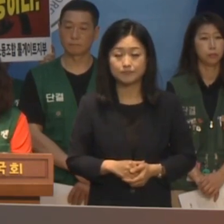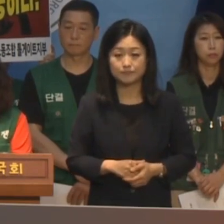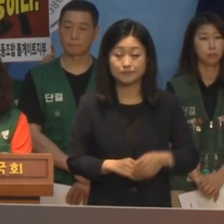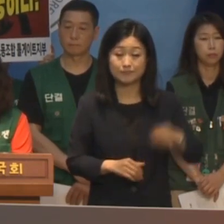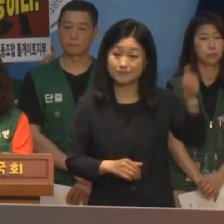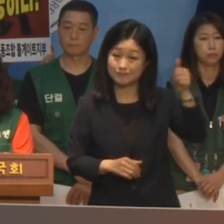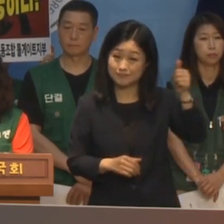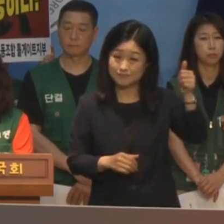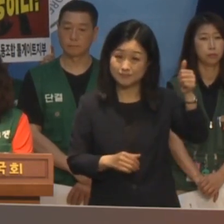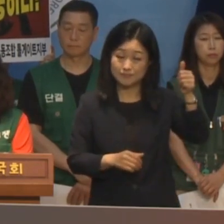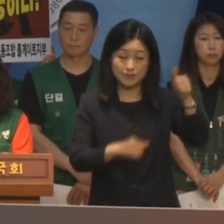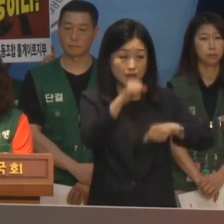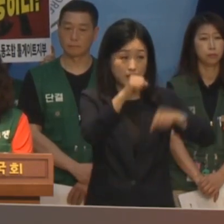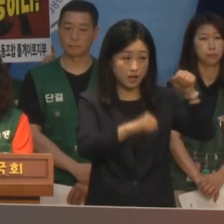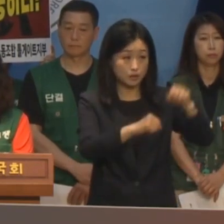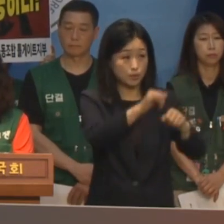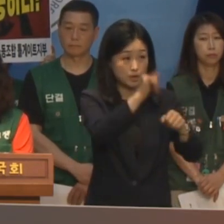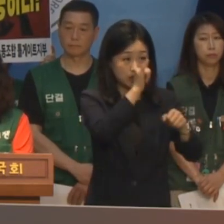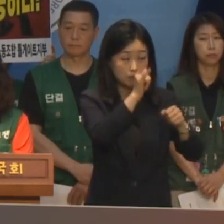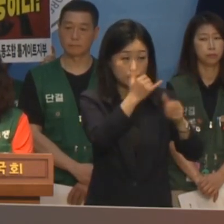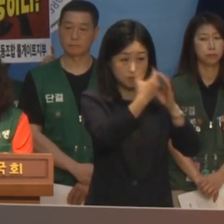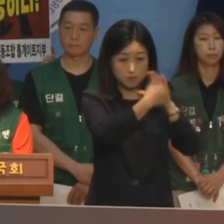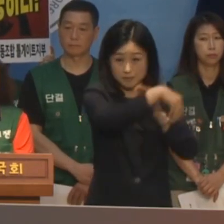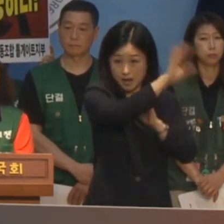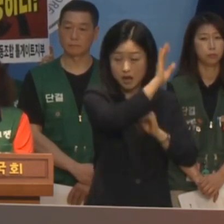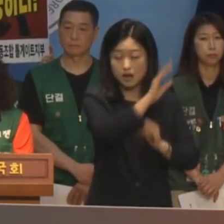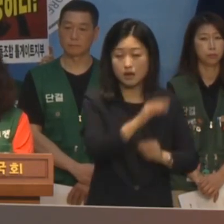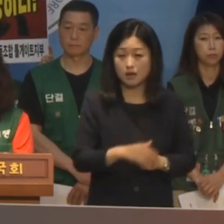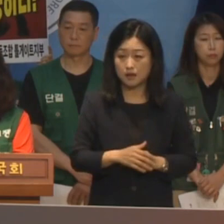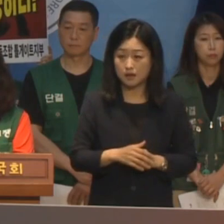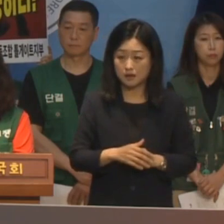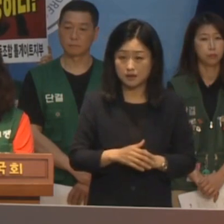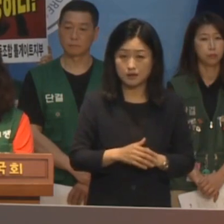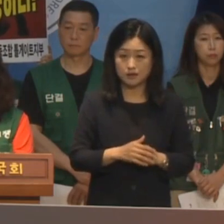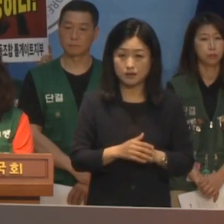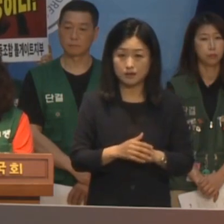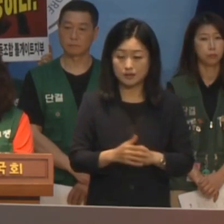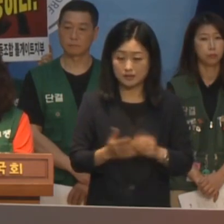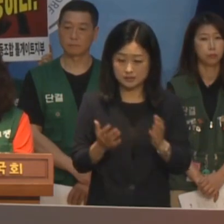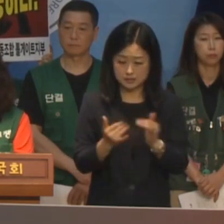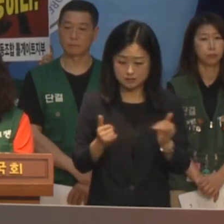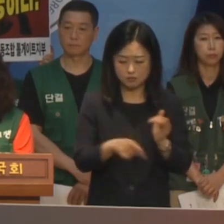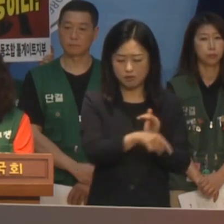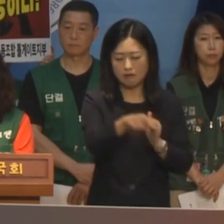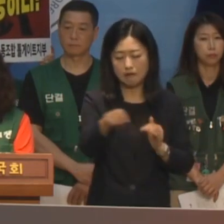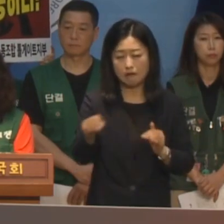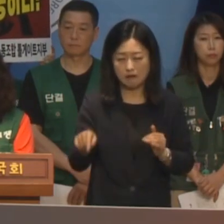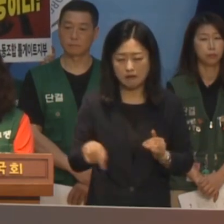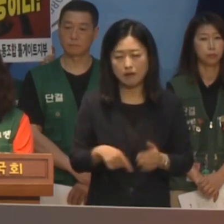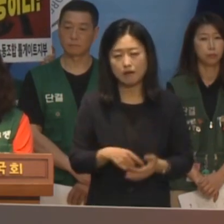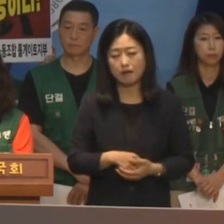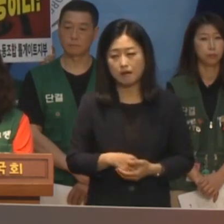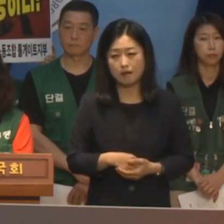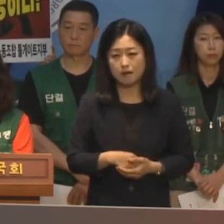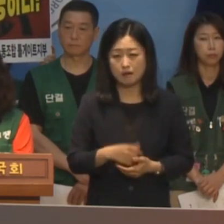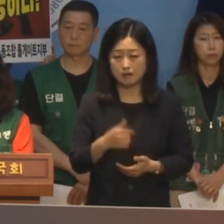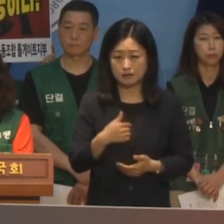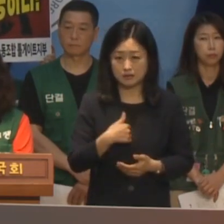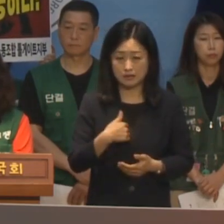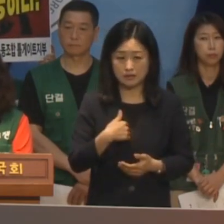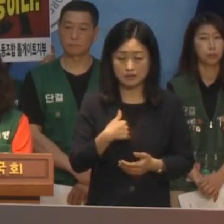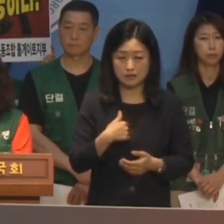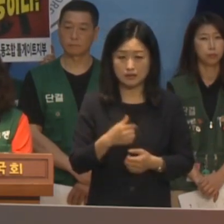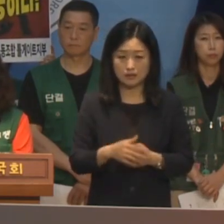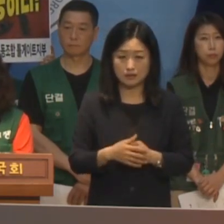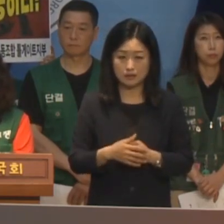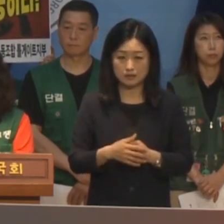관리자가 그런 행동을 하고 회실을 나가면 그 상황이 싫은 동료 순화번들은 저를 향해 한마디씩